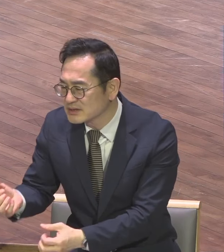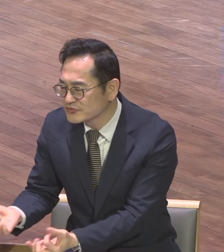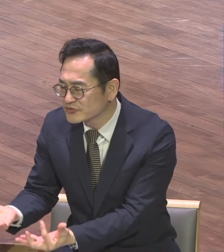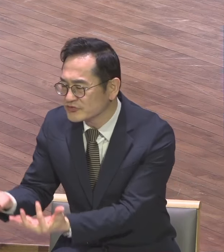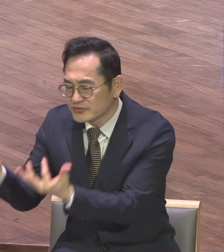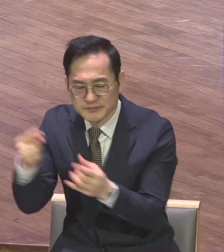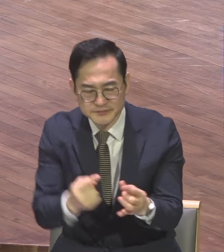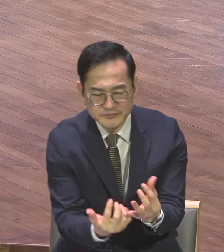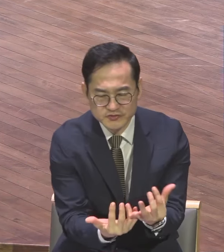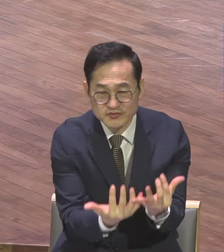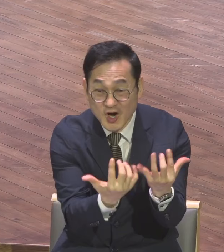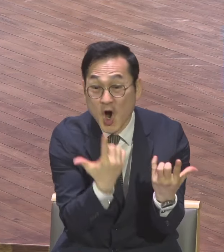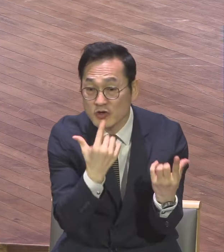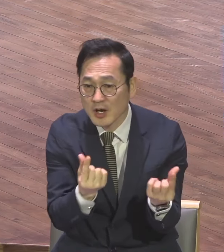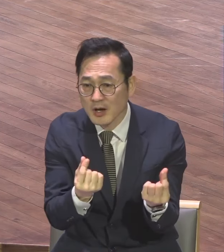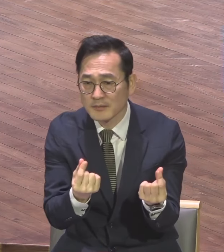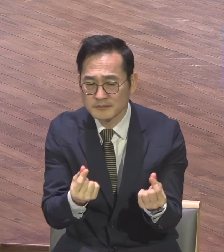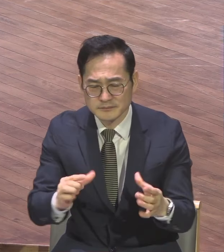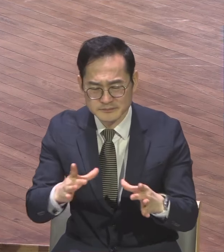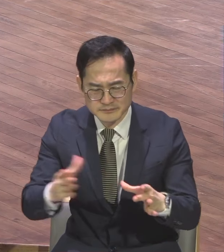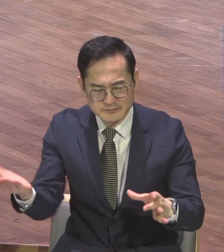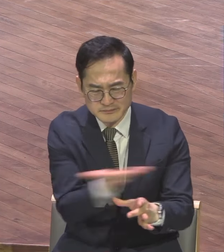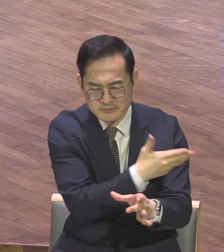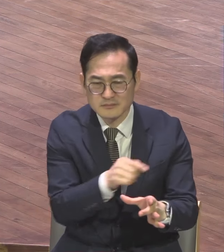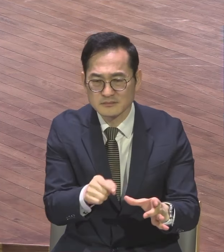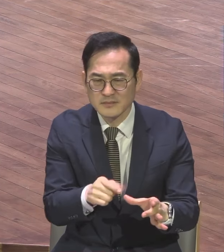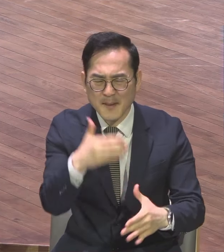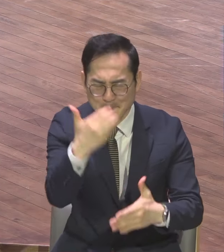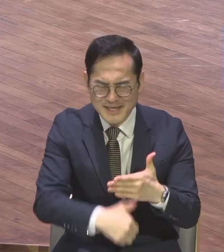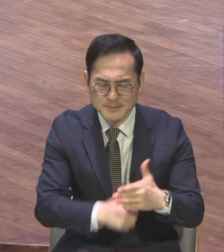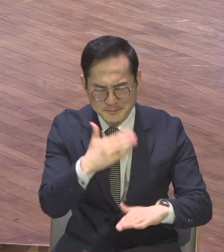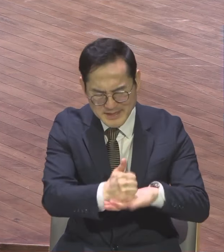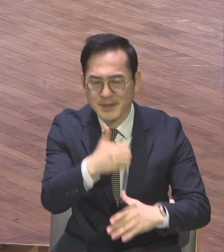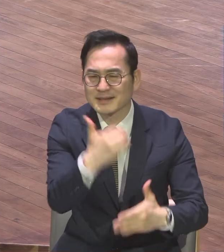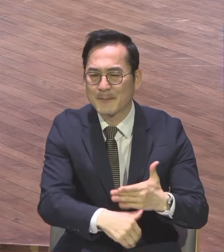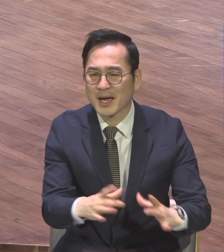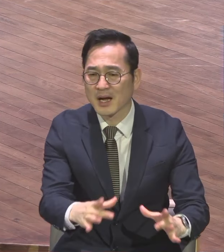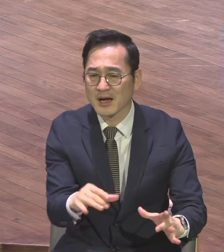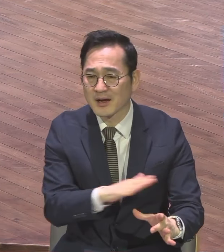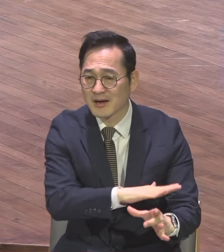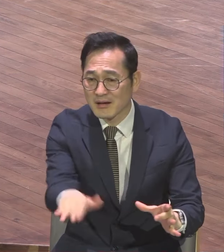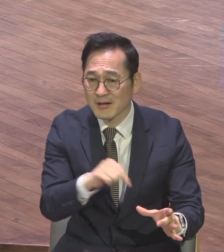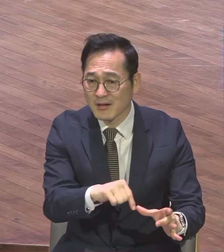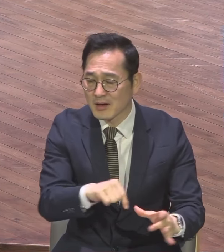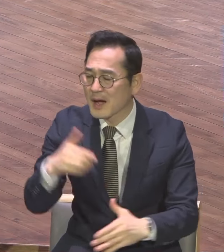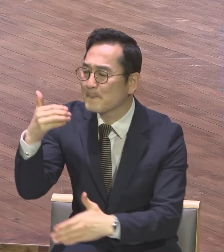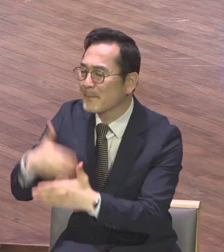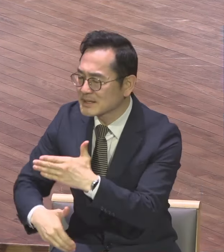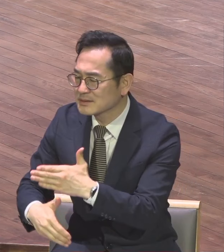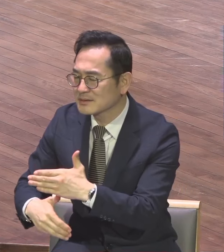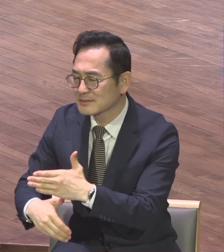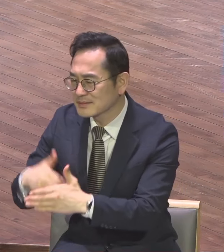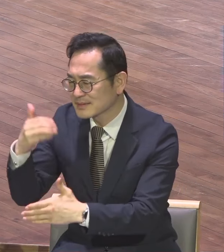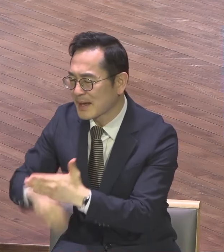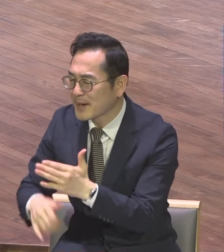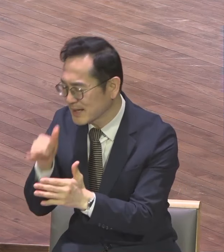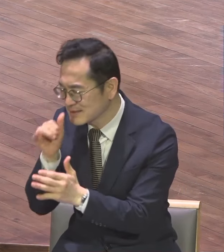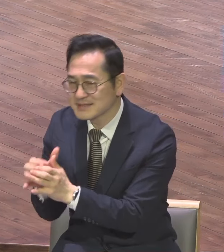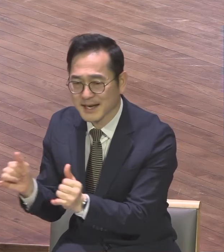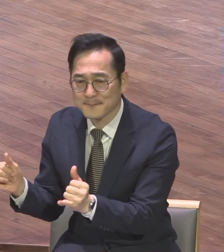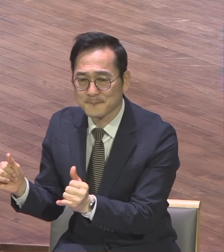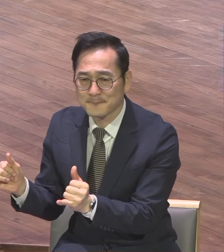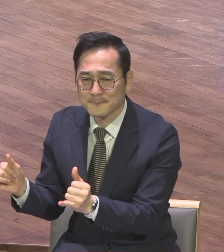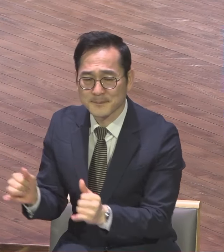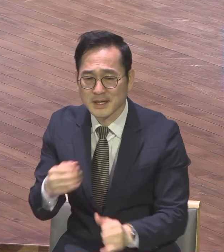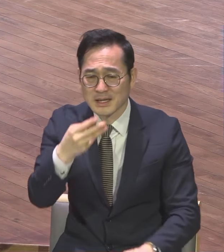단어로 쓴 거예요. 거루터기가 이제 마지막에 남는데 다 무너져도 마지막 남는 거루터기, 이 거루터기가 영어로